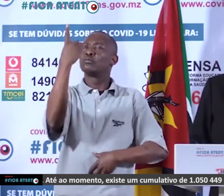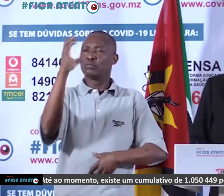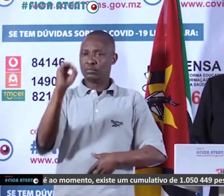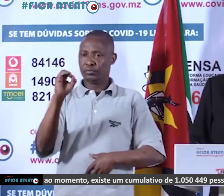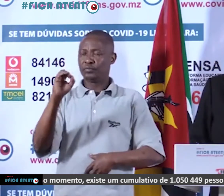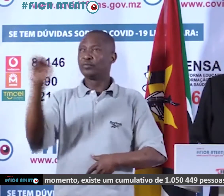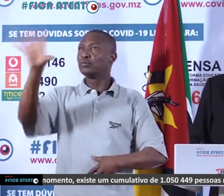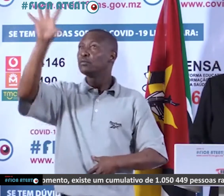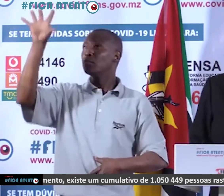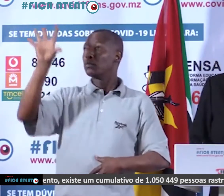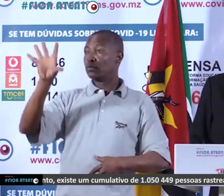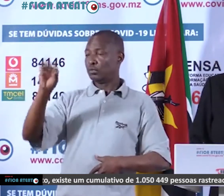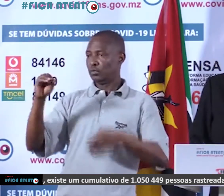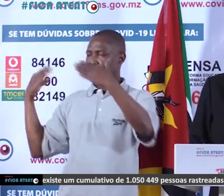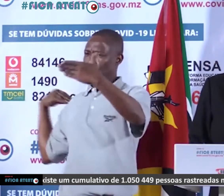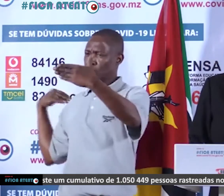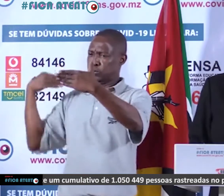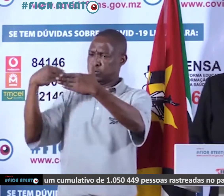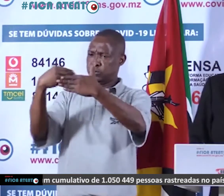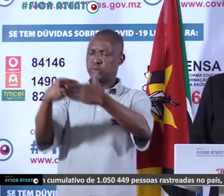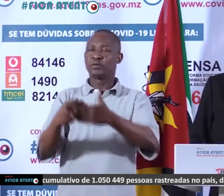havia um cumulativo de